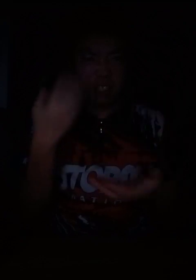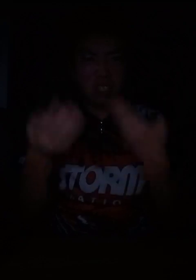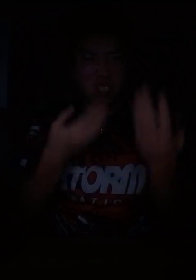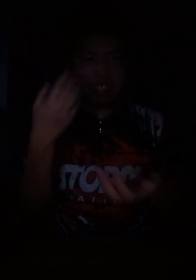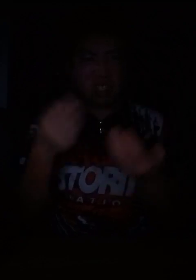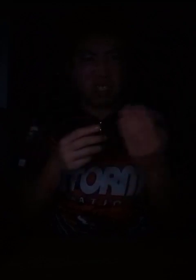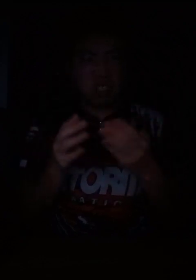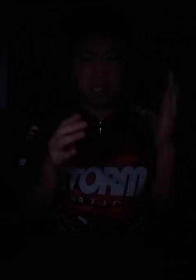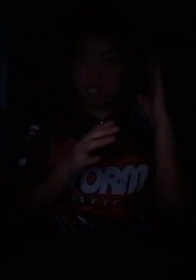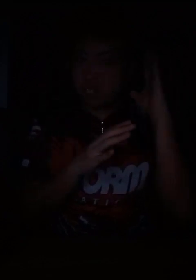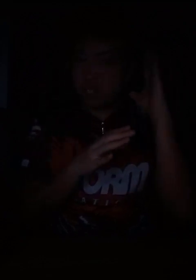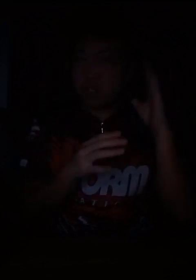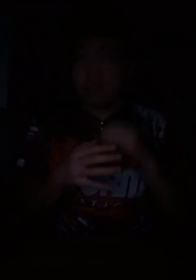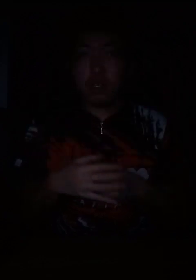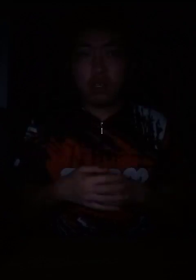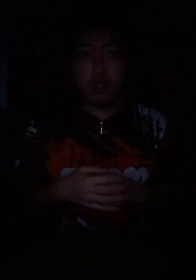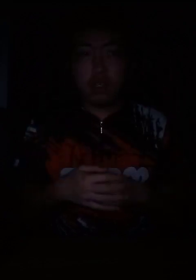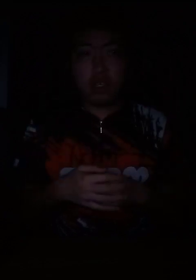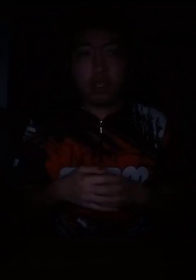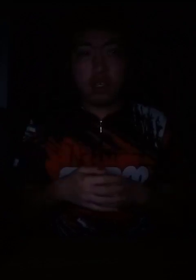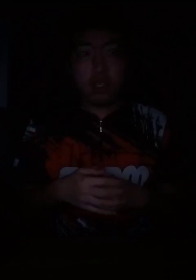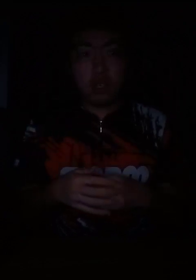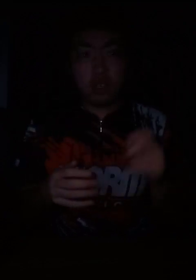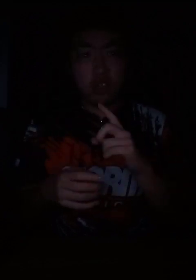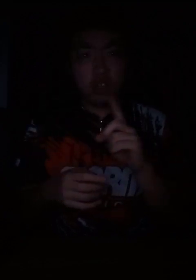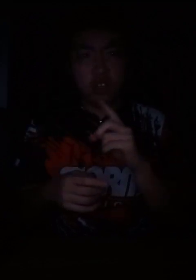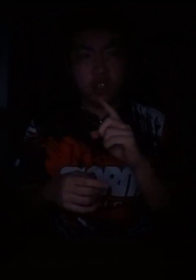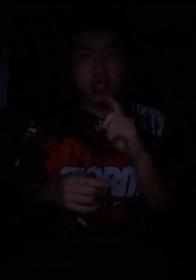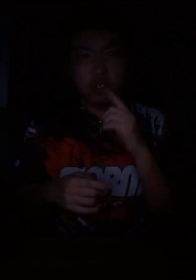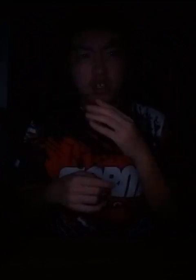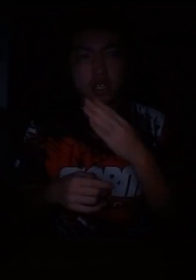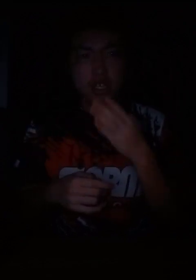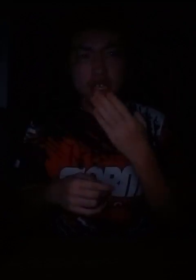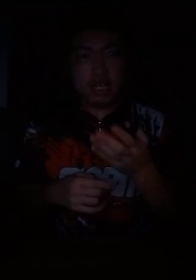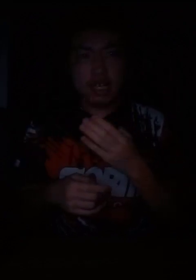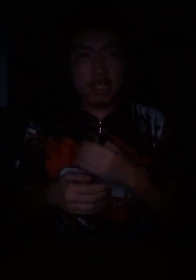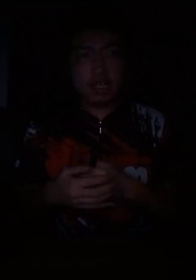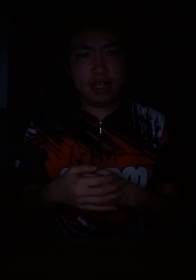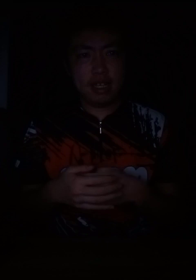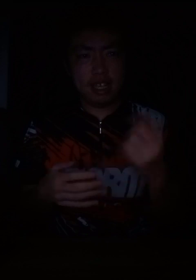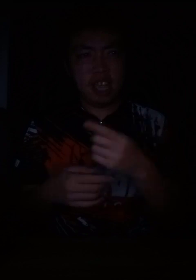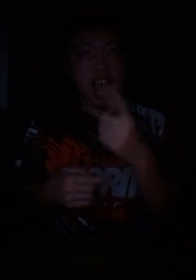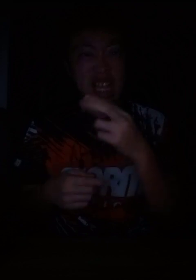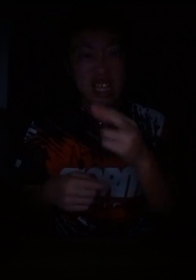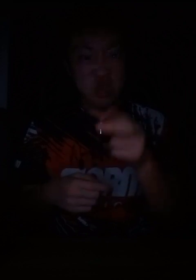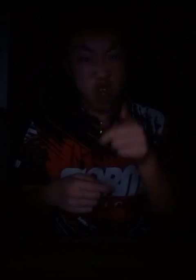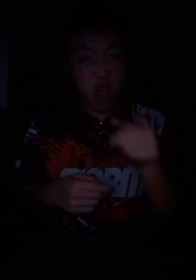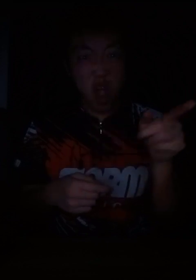기사님 편을 들었어요. 근데 법적인 부분을 얘기해 주시라고 그러니까 똑바로 알고 제가 잘 들어라고요.